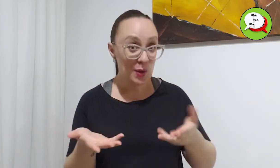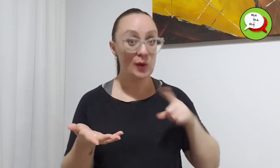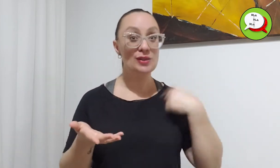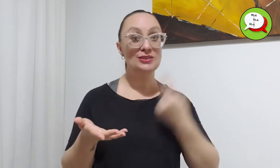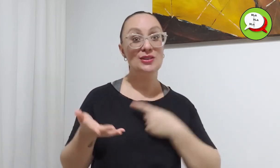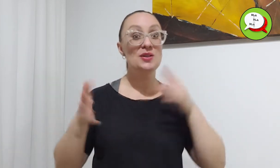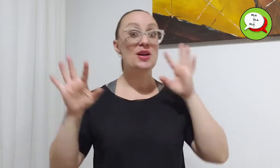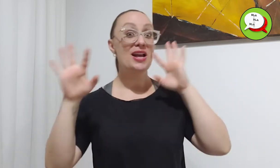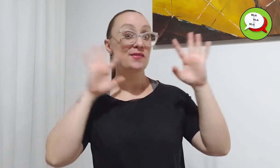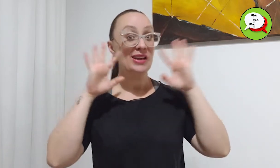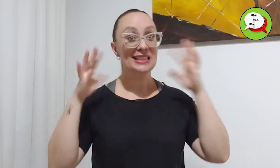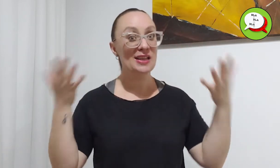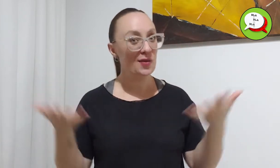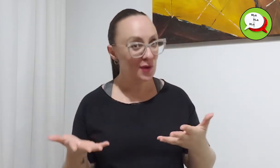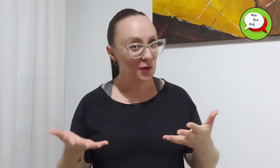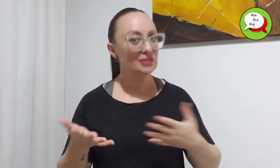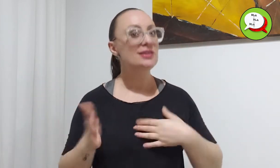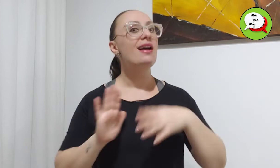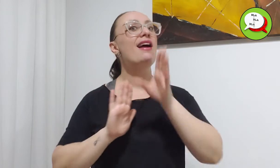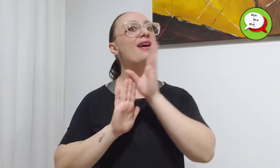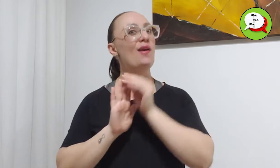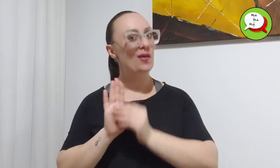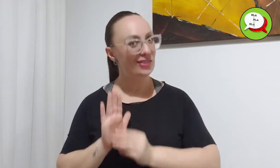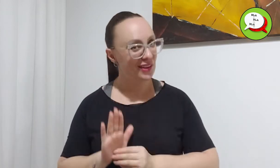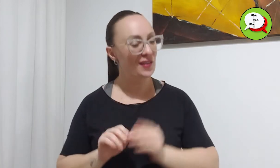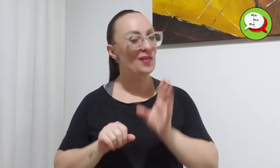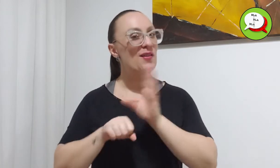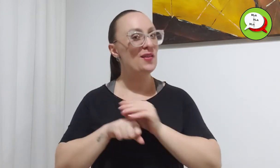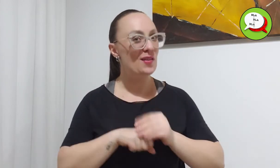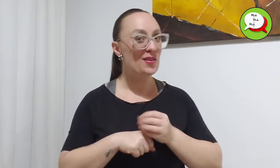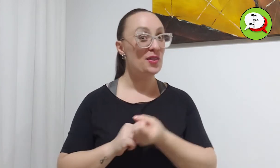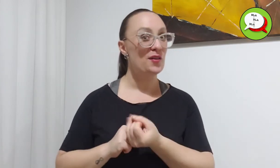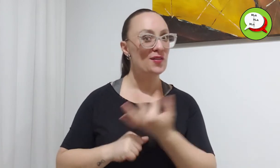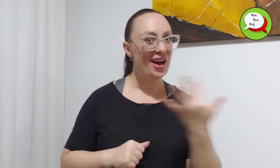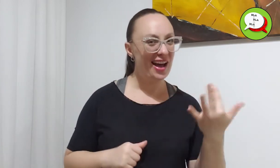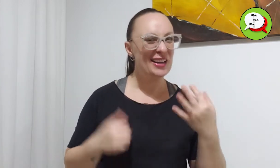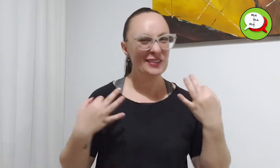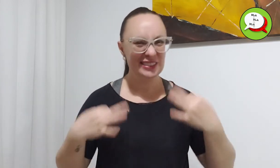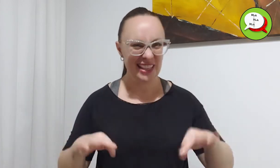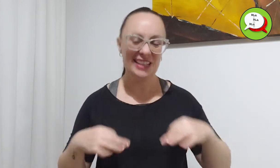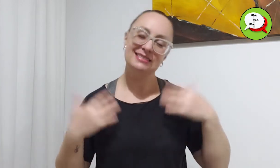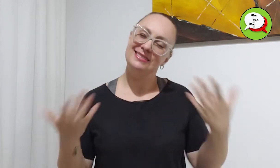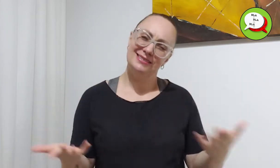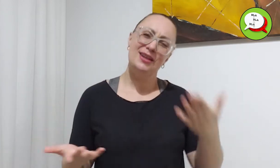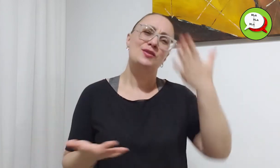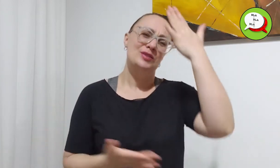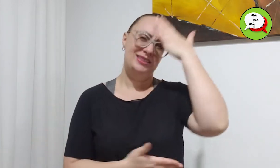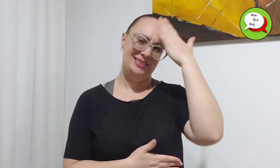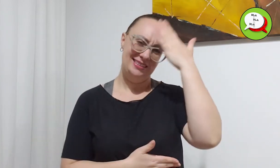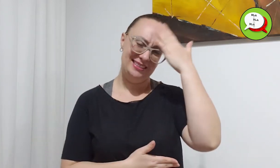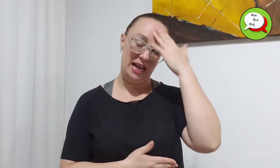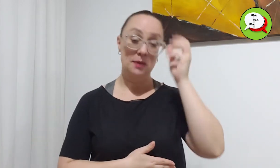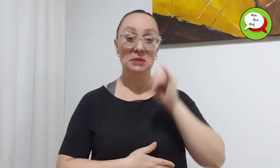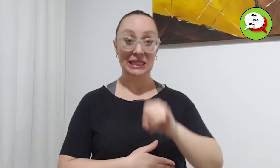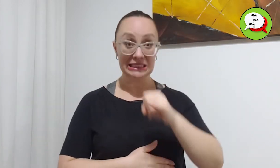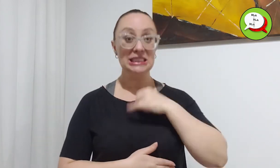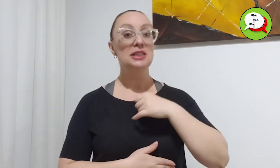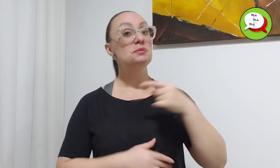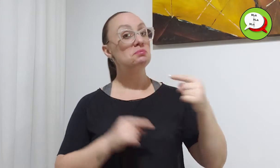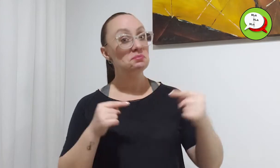nossa entrevista de hoje, das nossas reflexões? Muito conteúdo para você aprender. Então, você já